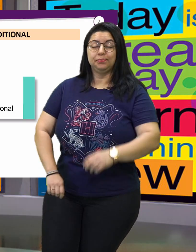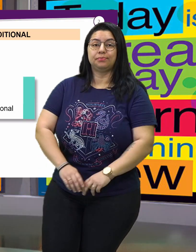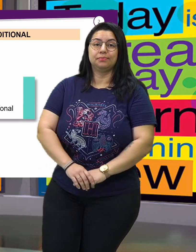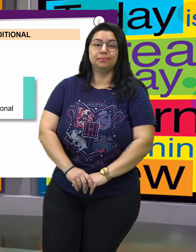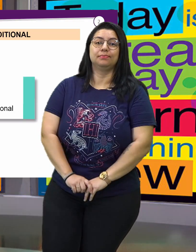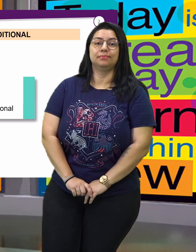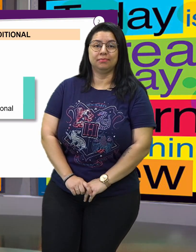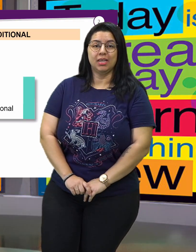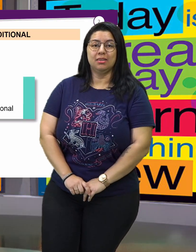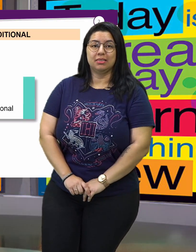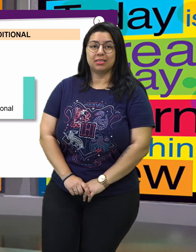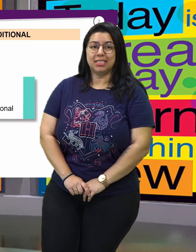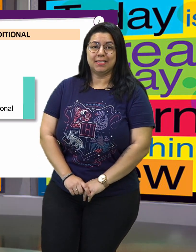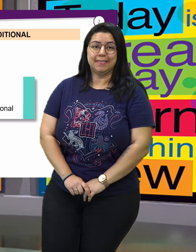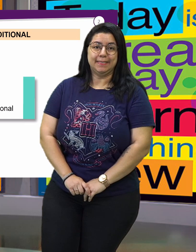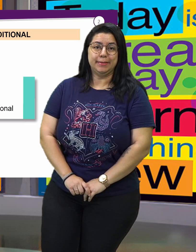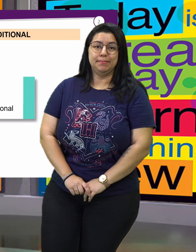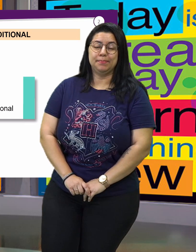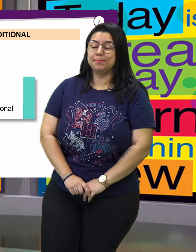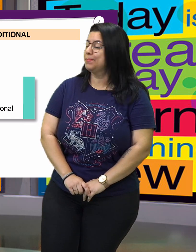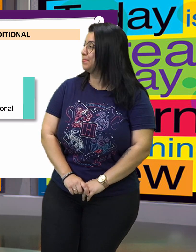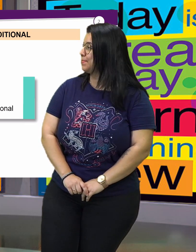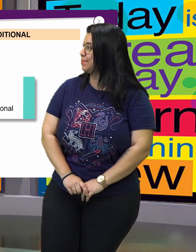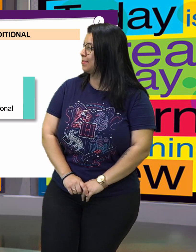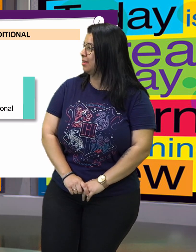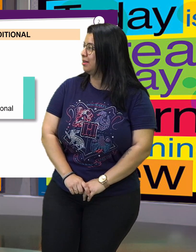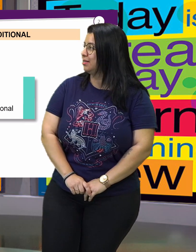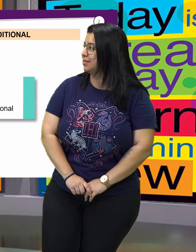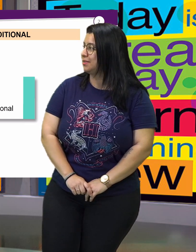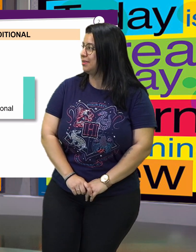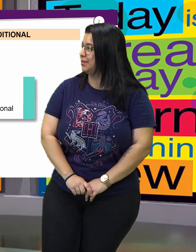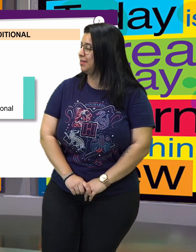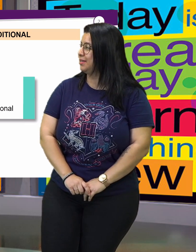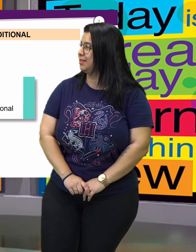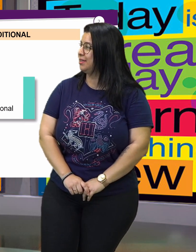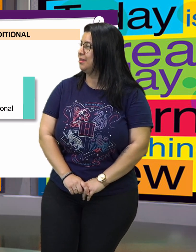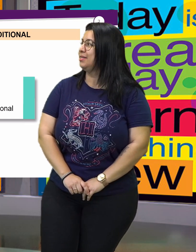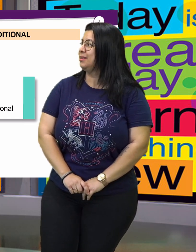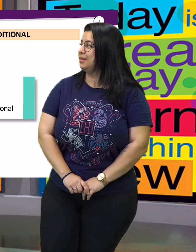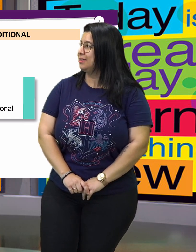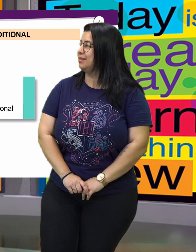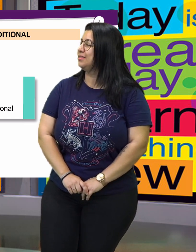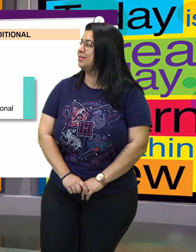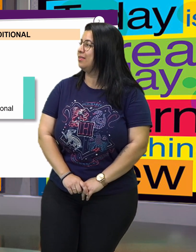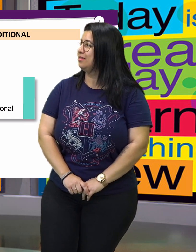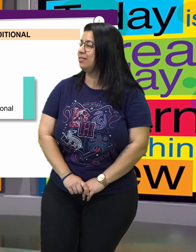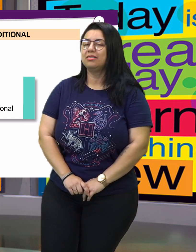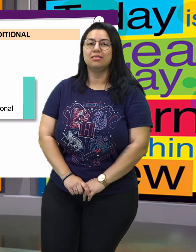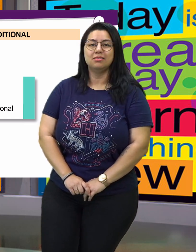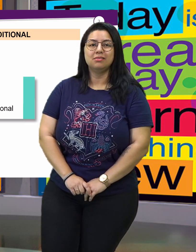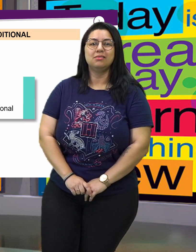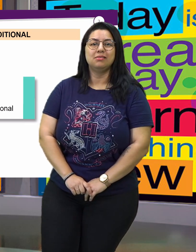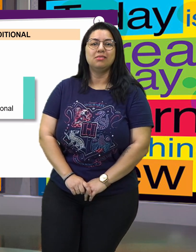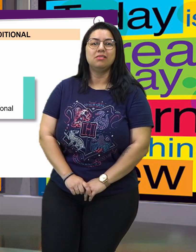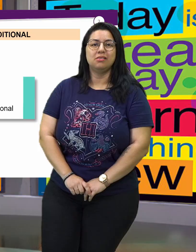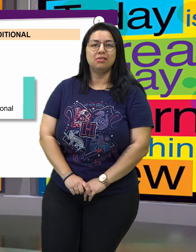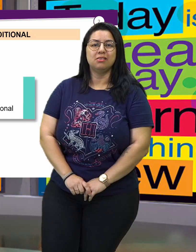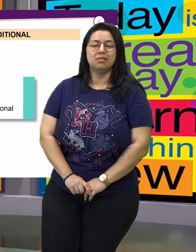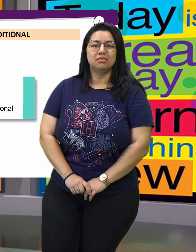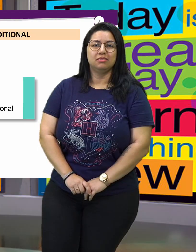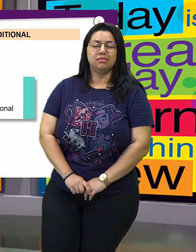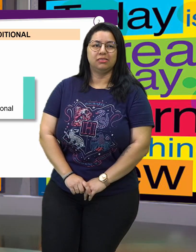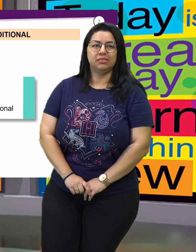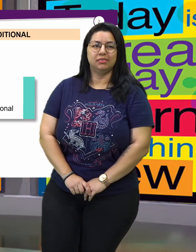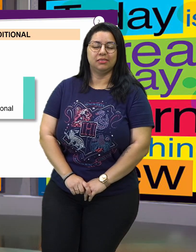improváveis no futuro. E você usa também presente simples bastante, tanto na zero condicional e na primeira condicional. Só que